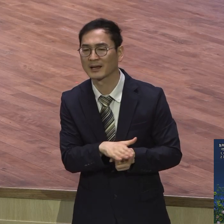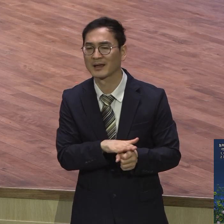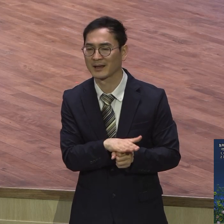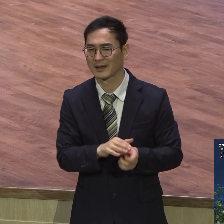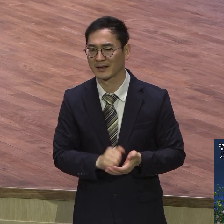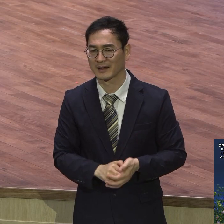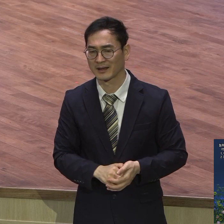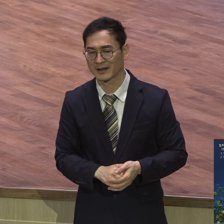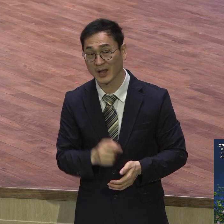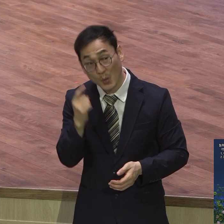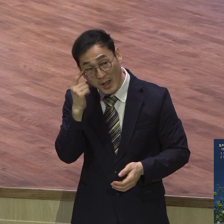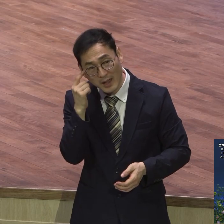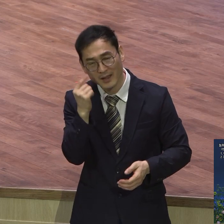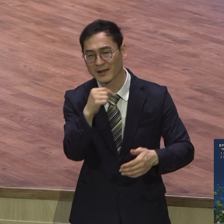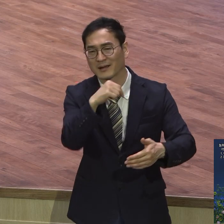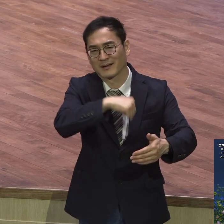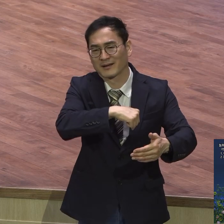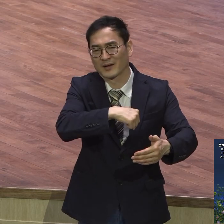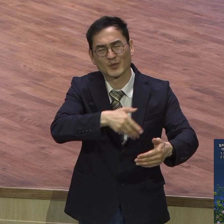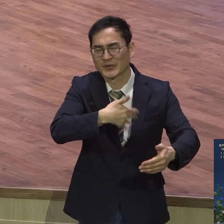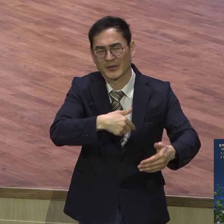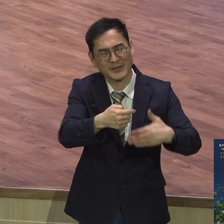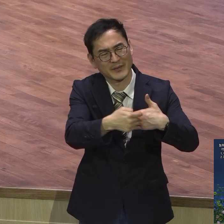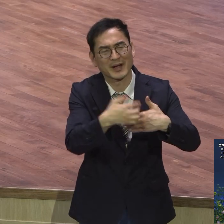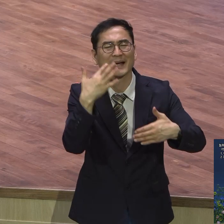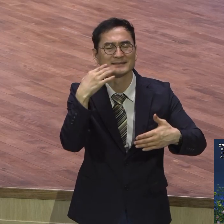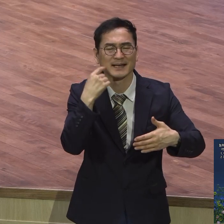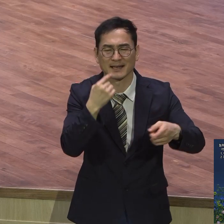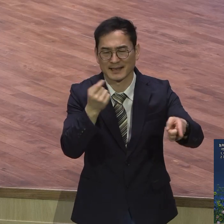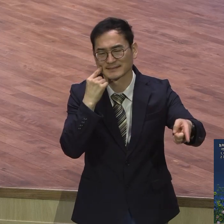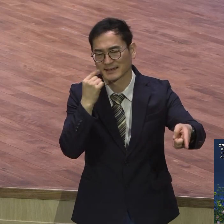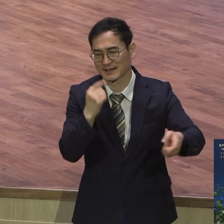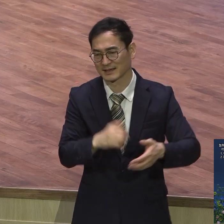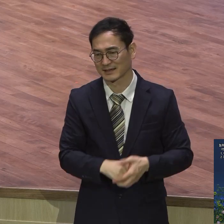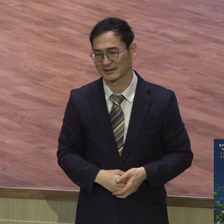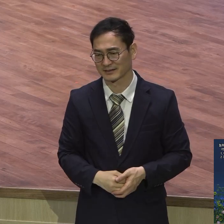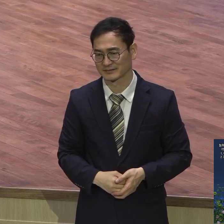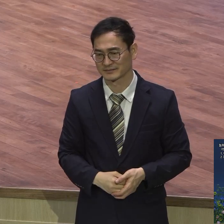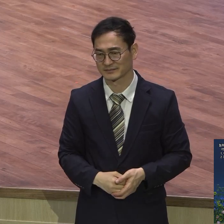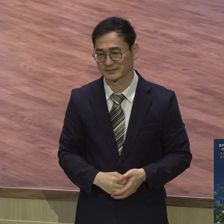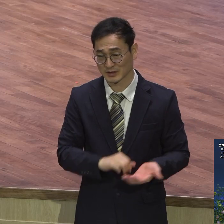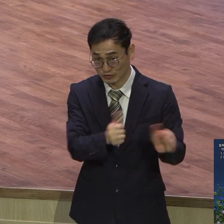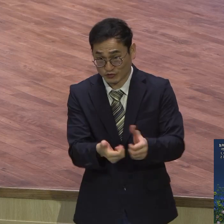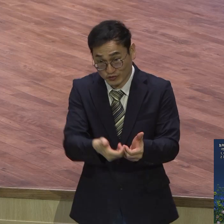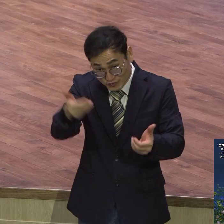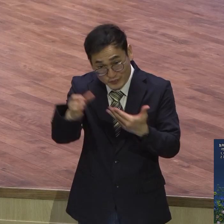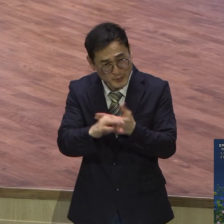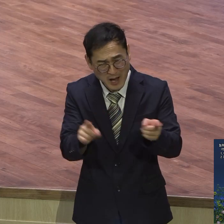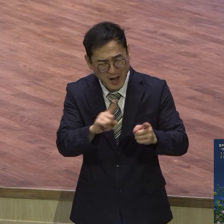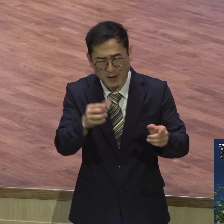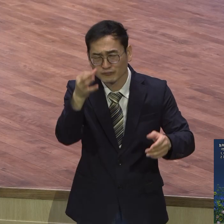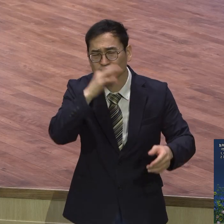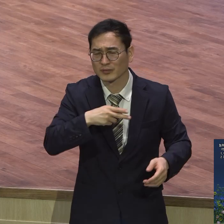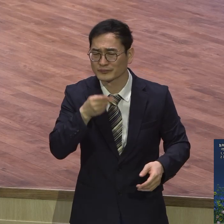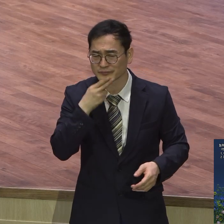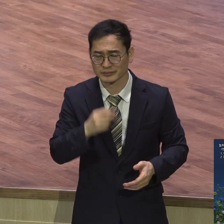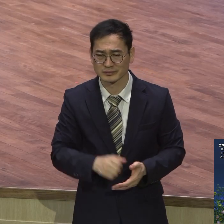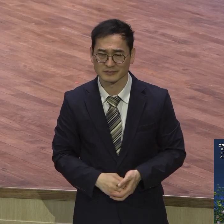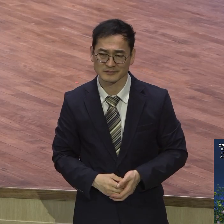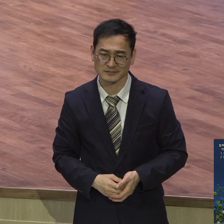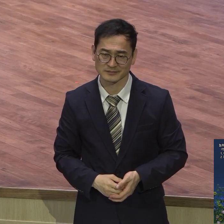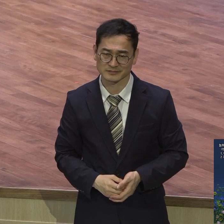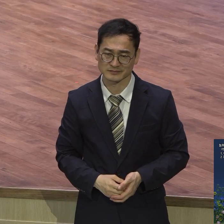가짜에요 그거다 종이 호랑이요 여기서 갈래 봐주시고 먹이 우리 밥이다 저거 우리 먹잇감이야